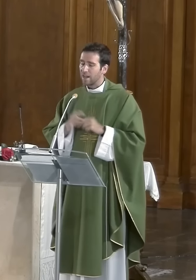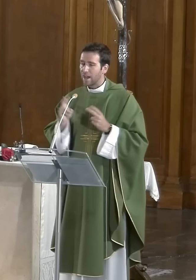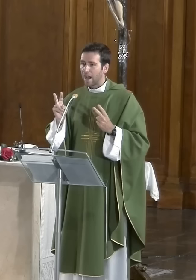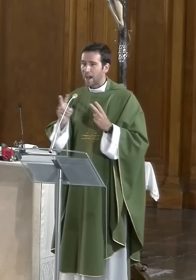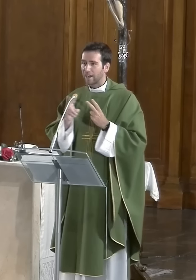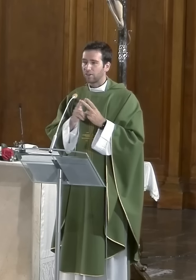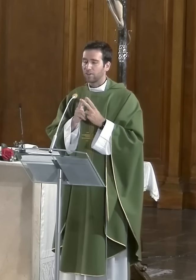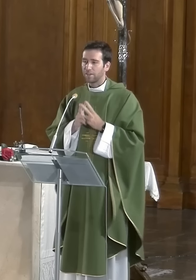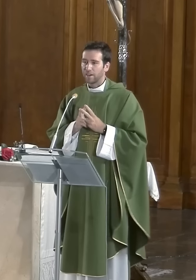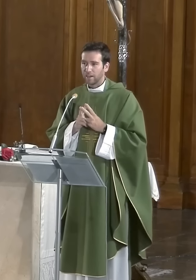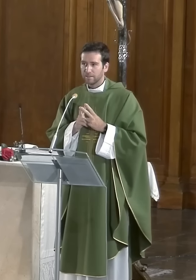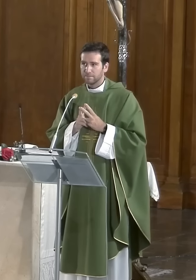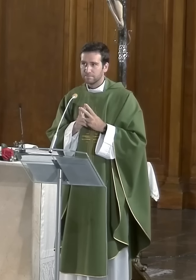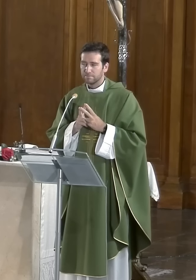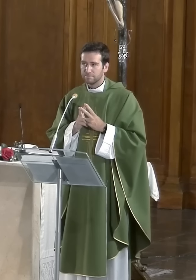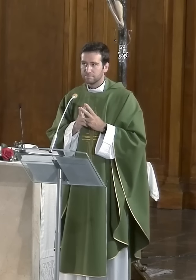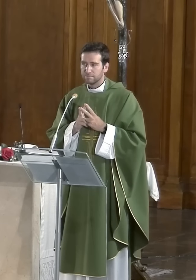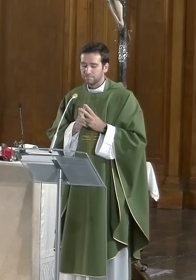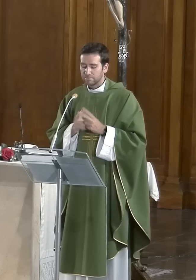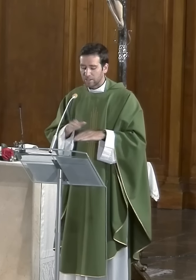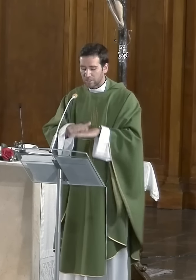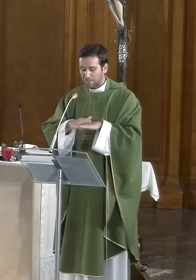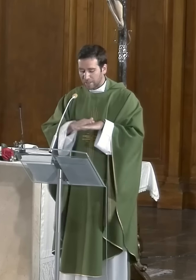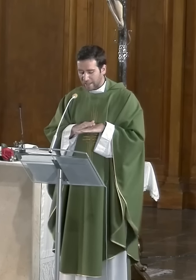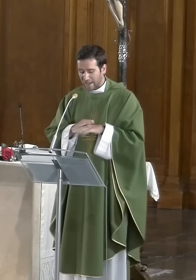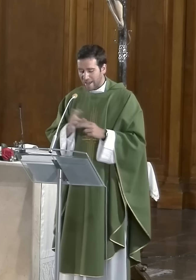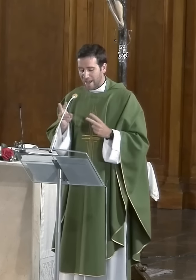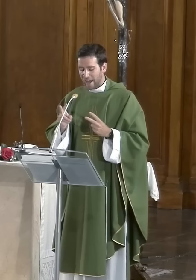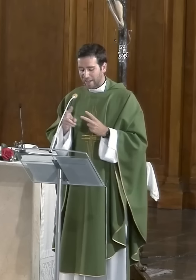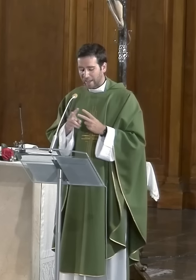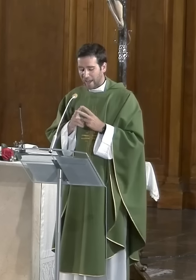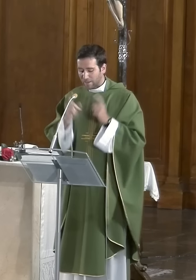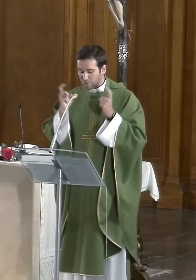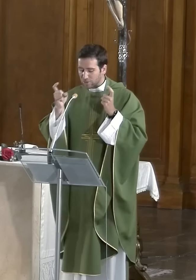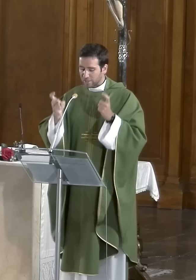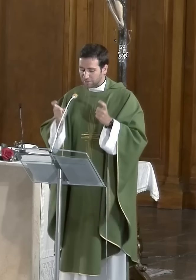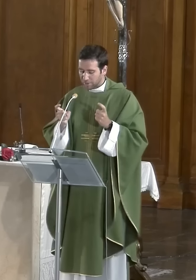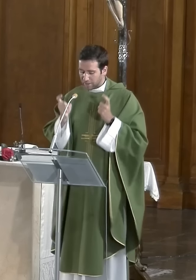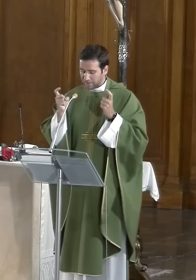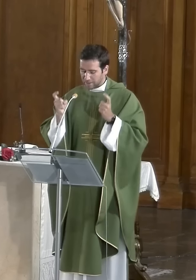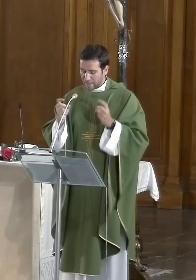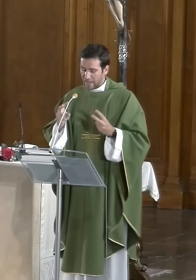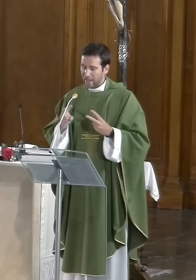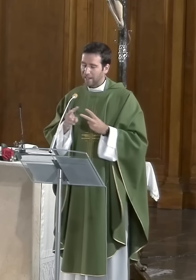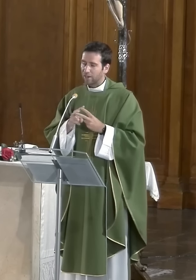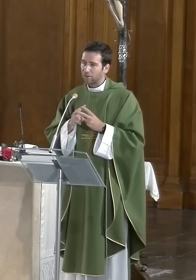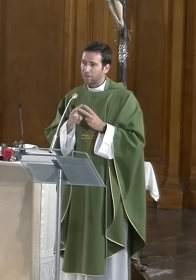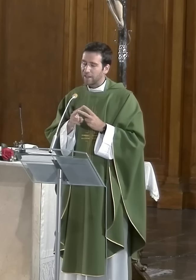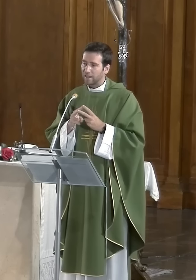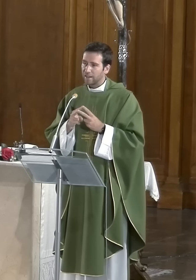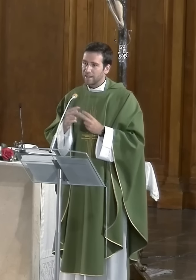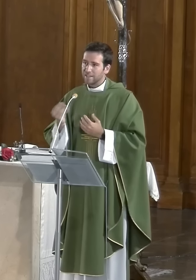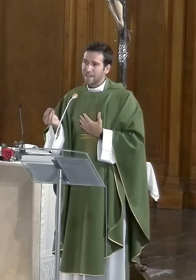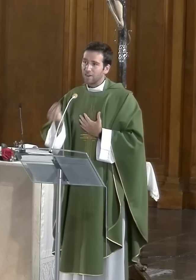a reconocerle. Nos invita a que hagamos un esfuerzo en reconocer ya no